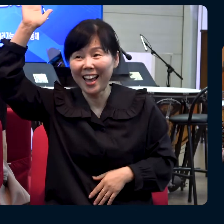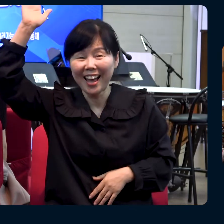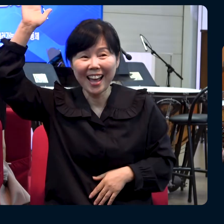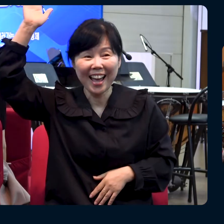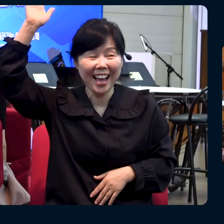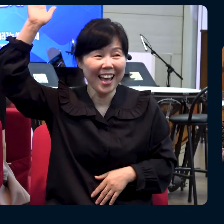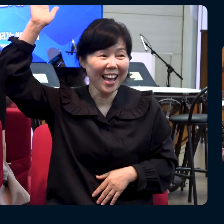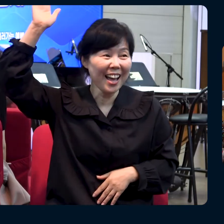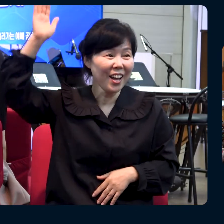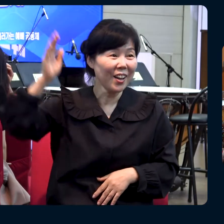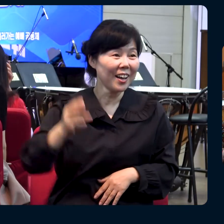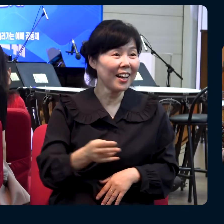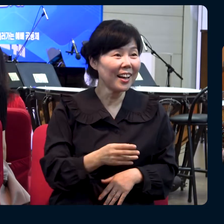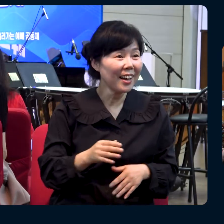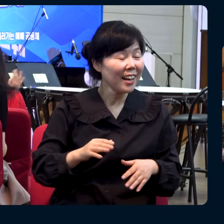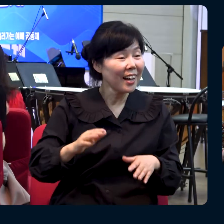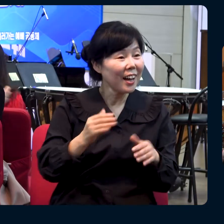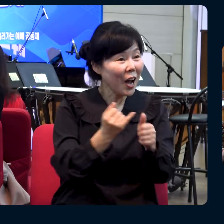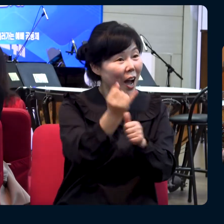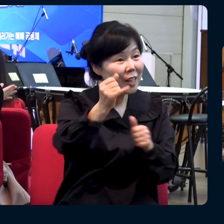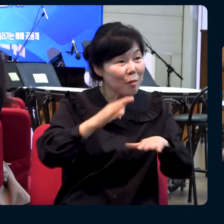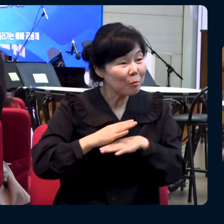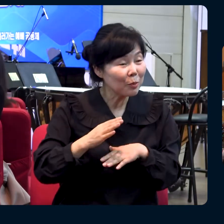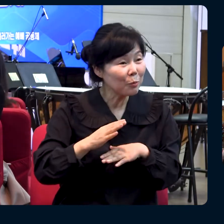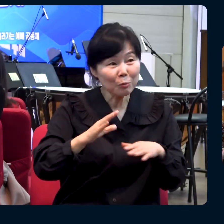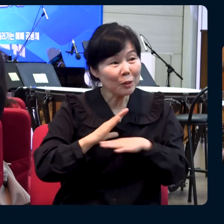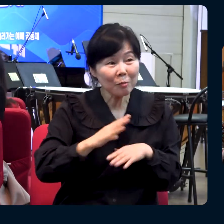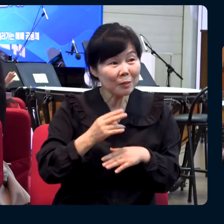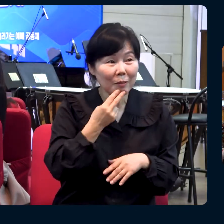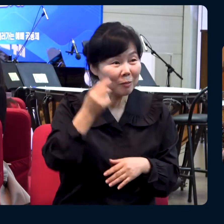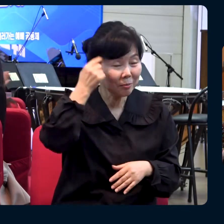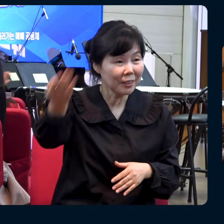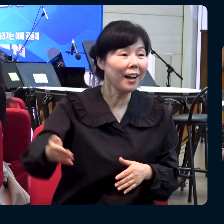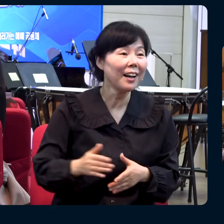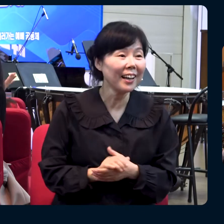아니 유진수 목사님 바로 들어.